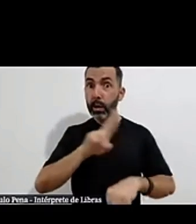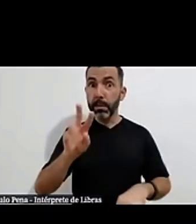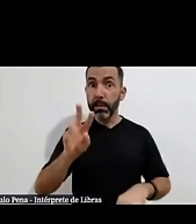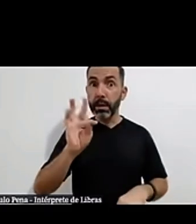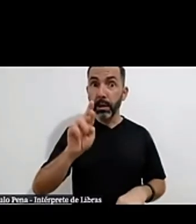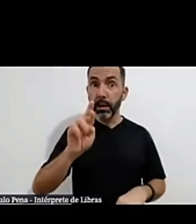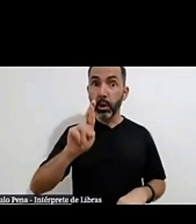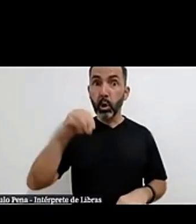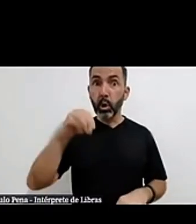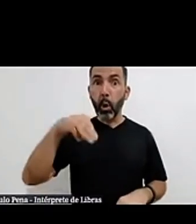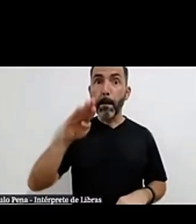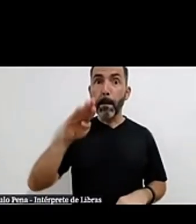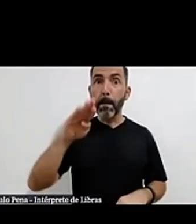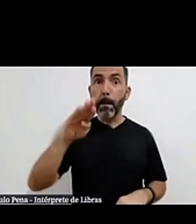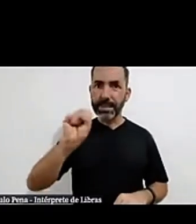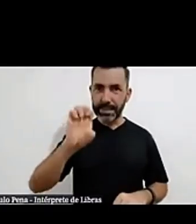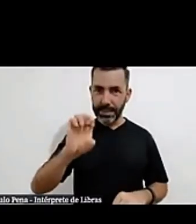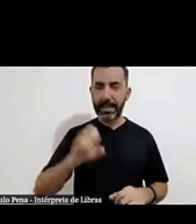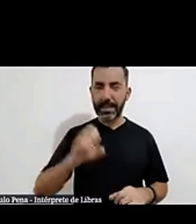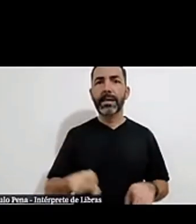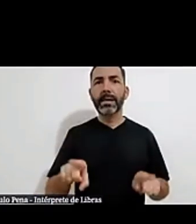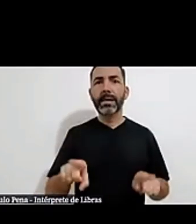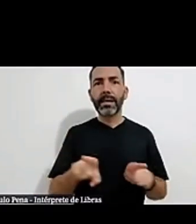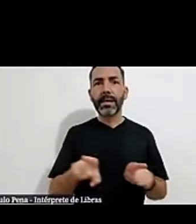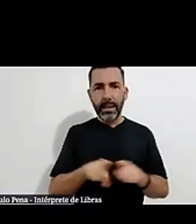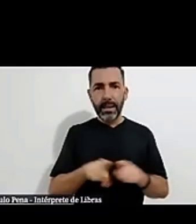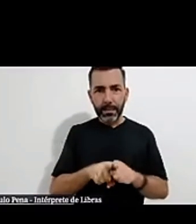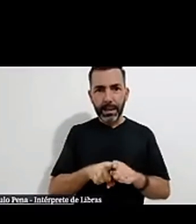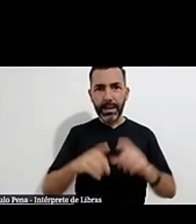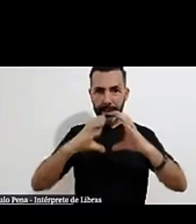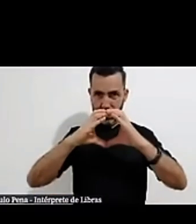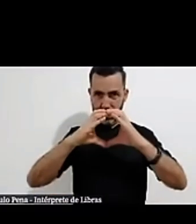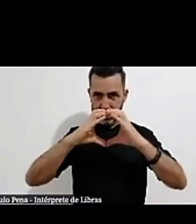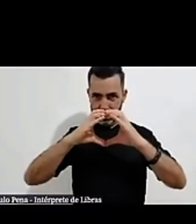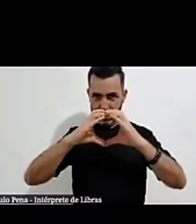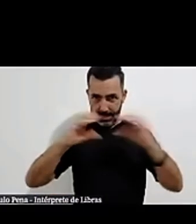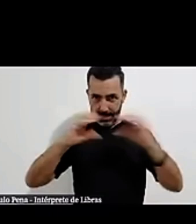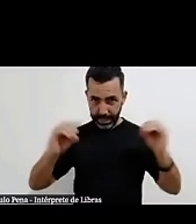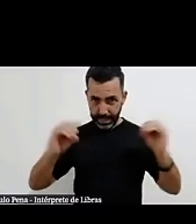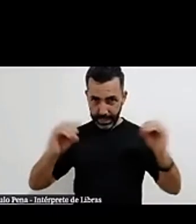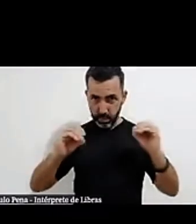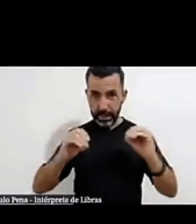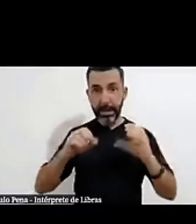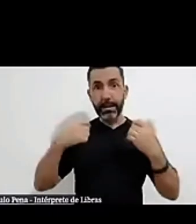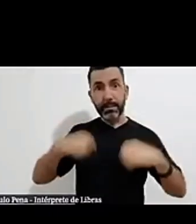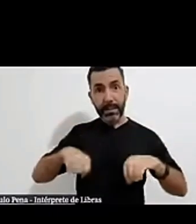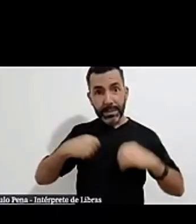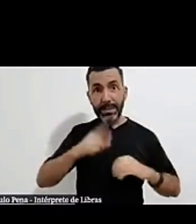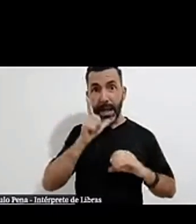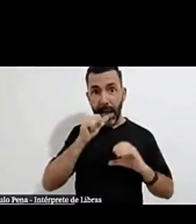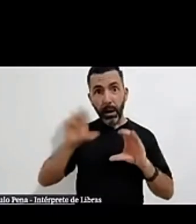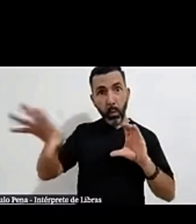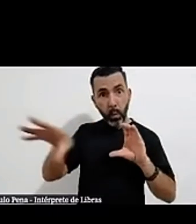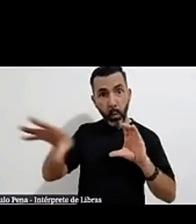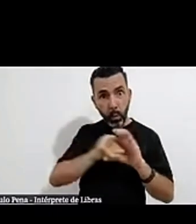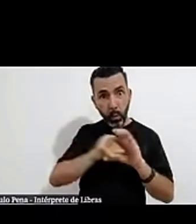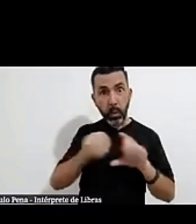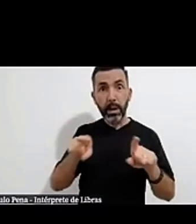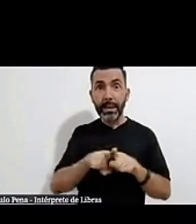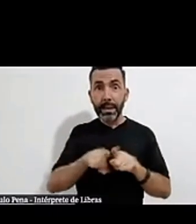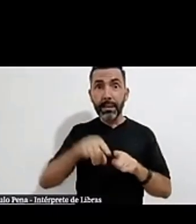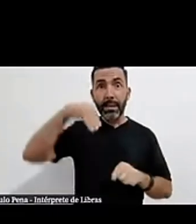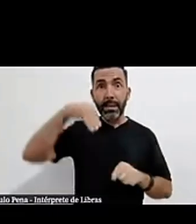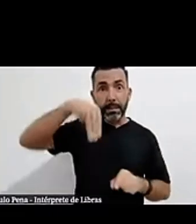hidratação celular eficiente, ou seja, proporciona a melhor distribuição dos minerais, dos eletrólitos, contribuindo para